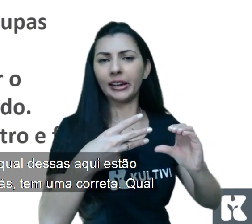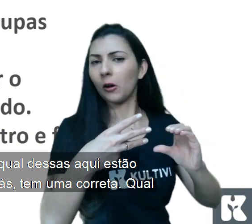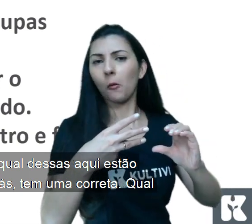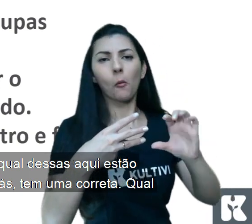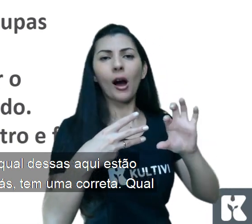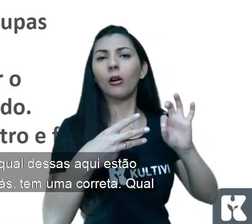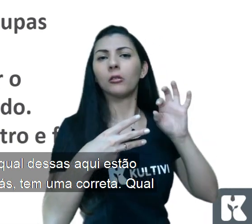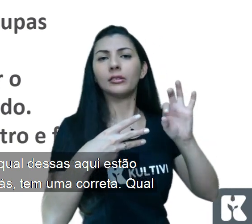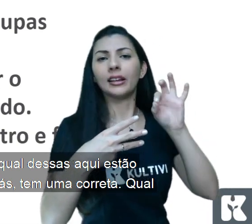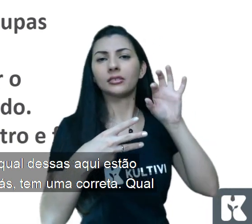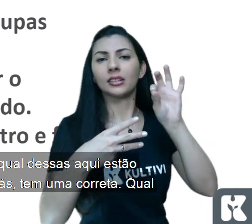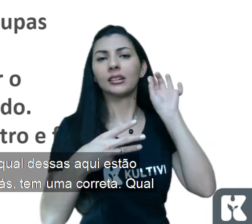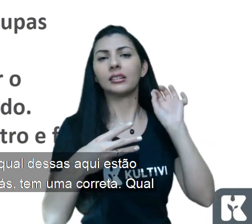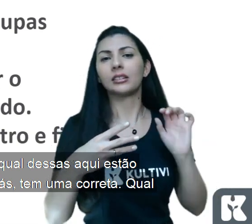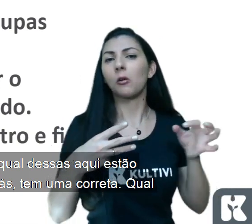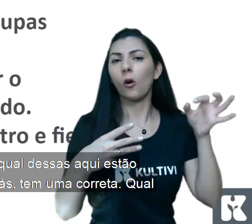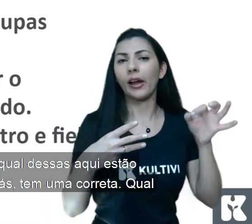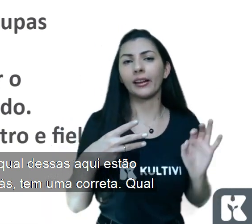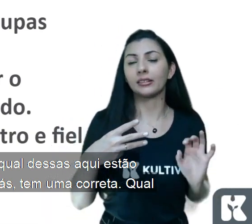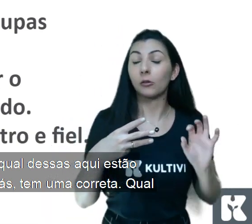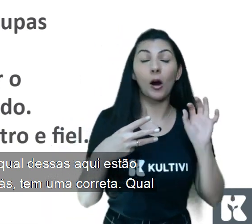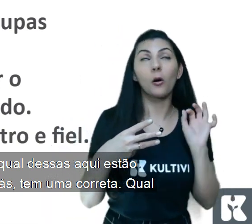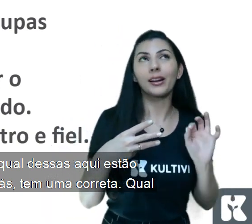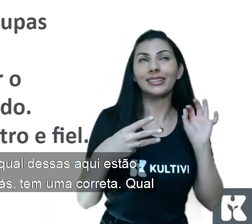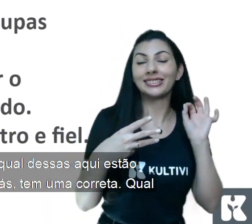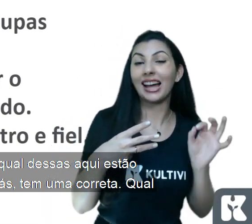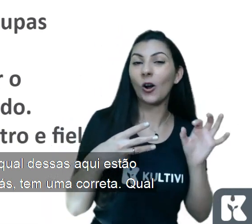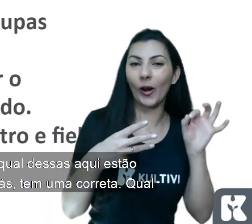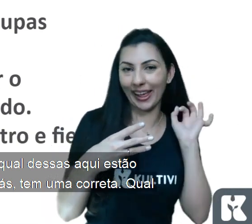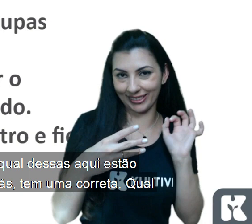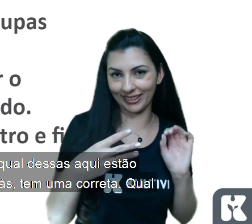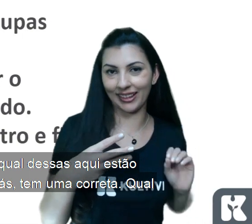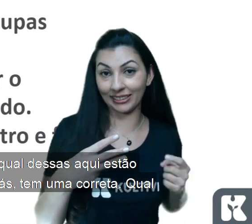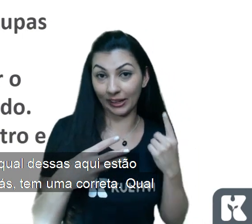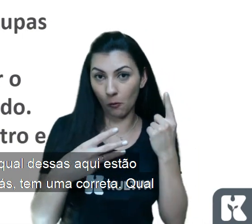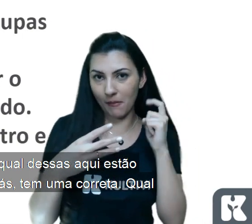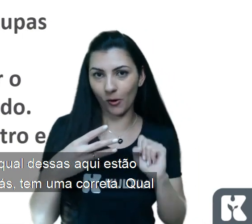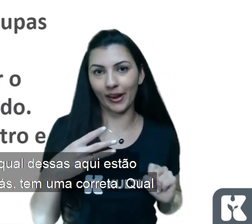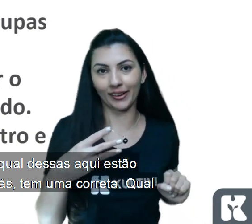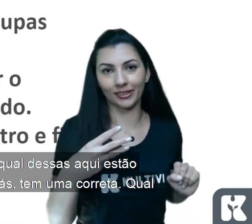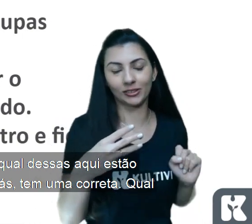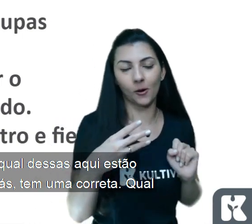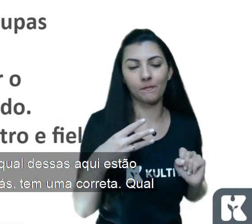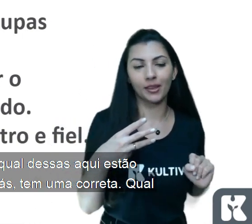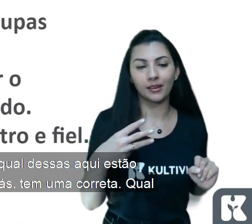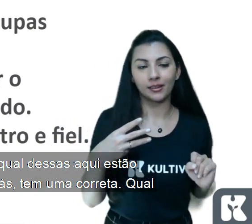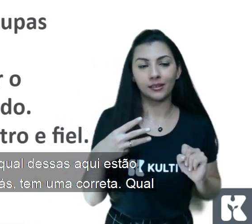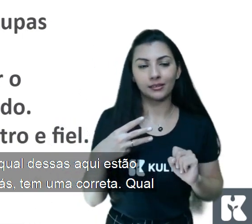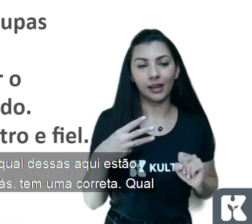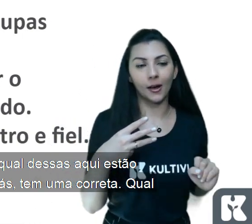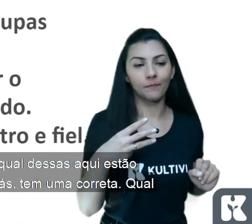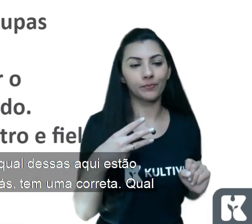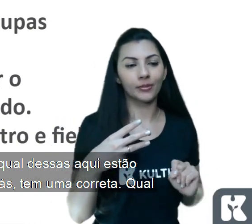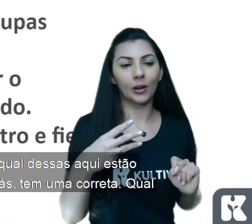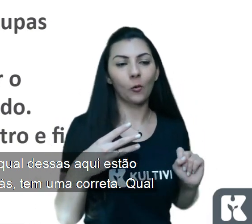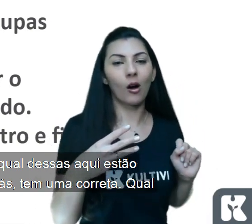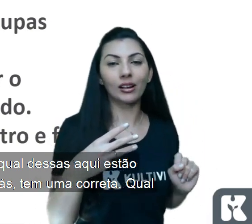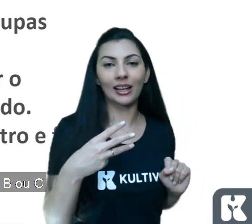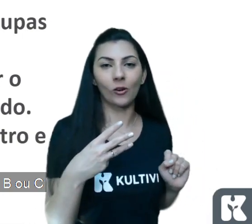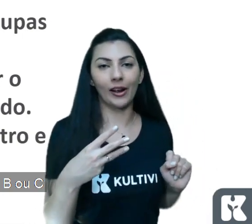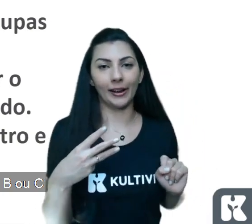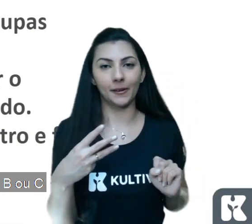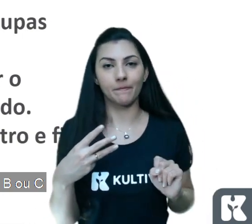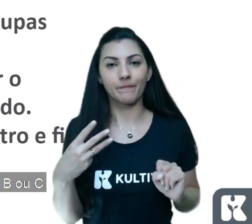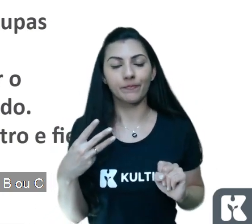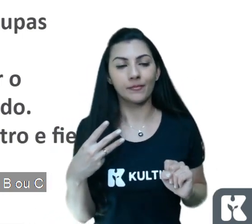ou C? Qual dessas aqui estão corretas? Qual que está correta? Aliás, tem uma correta. Tá? Qual